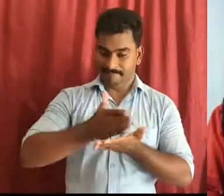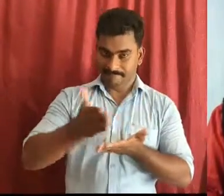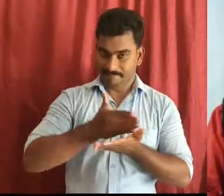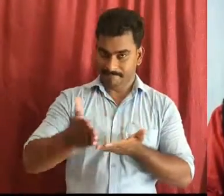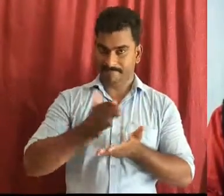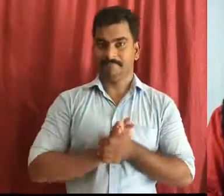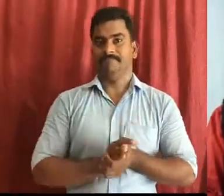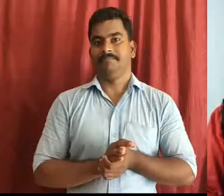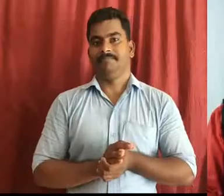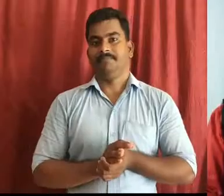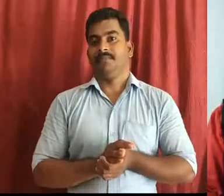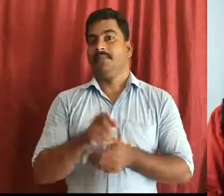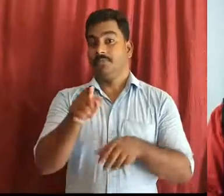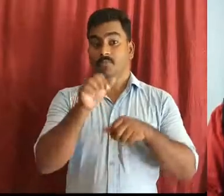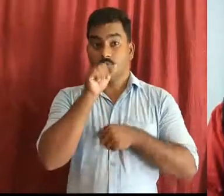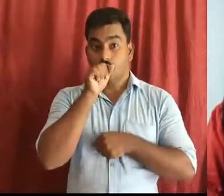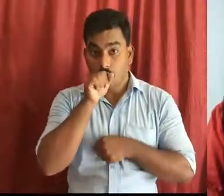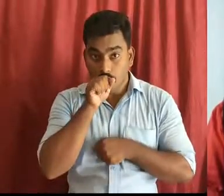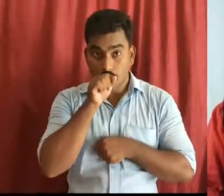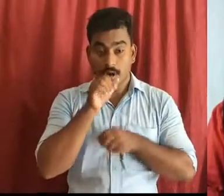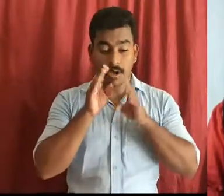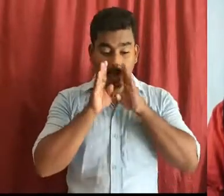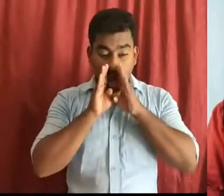വ്യക്തിശുചിത്വം പാലിക്കുക,